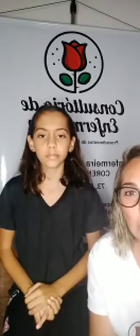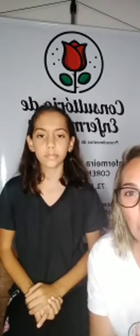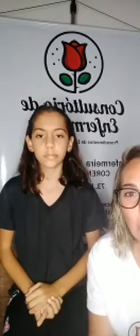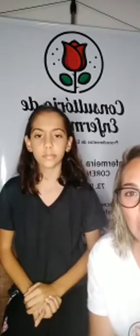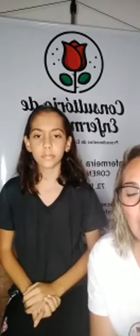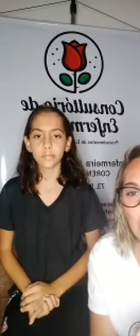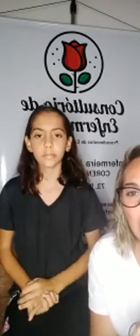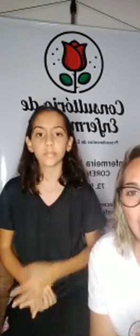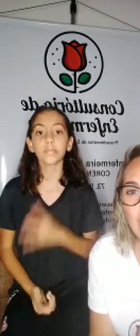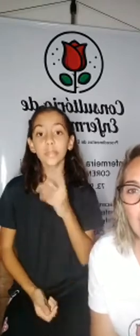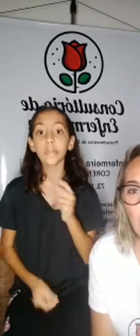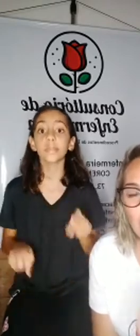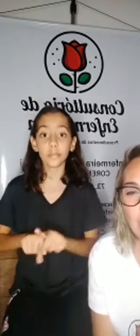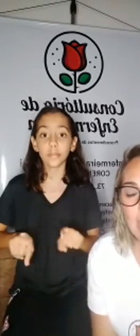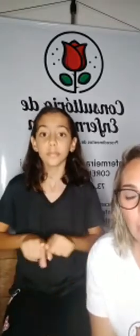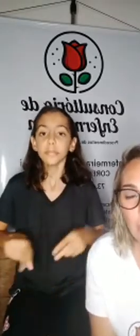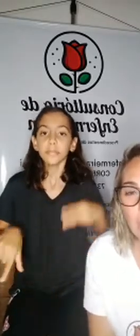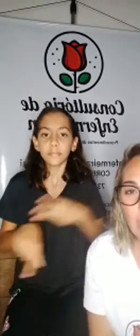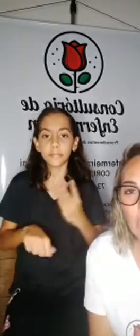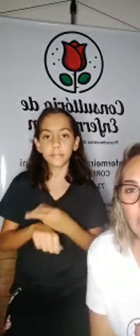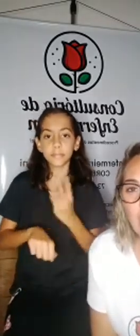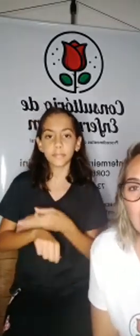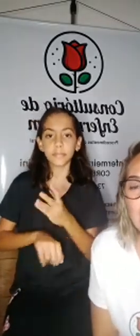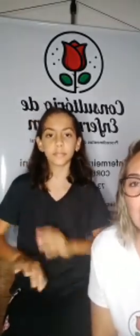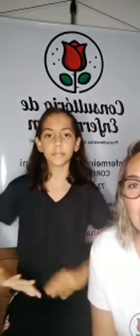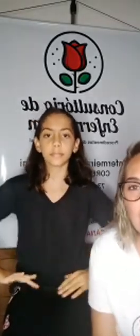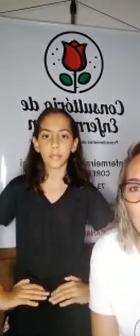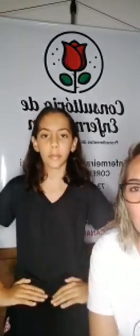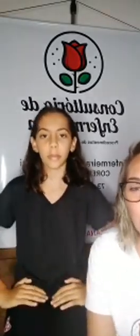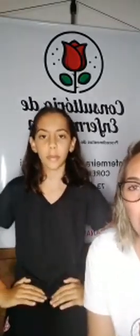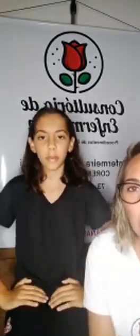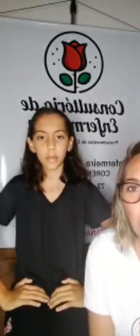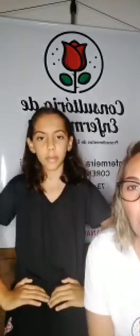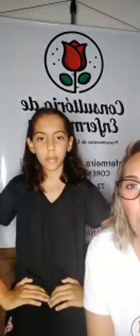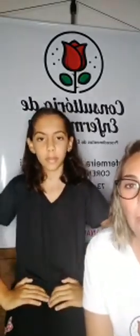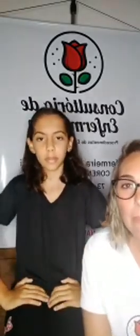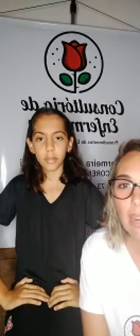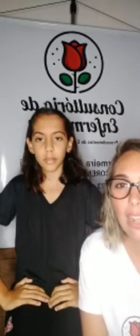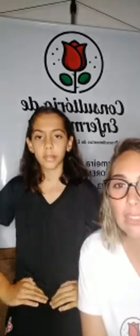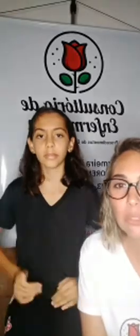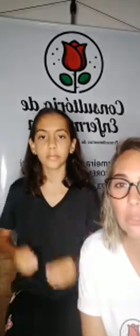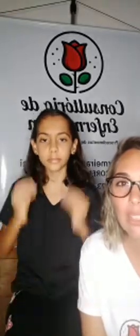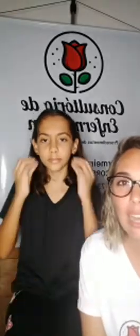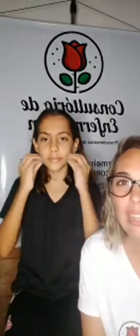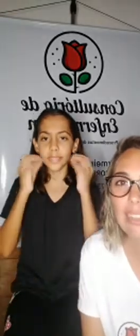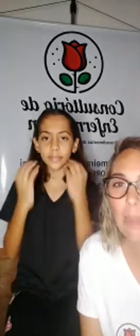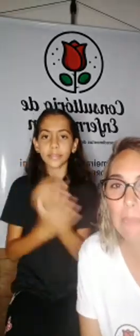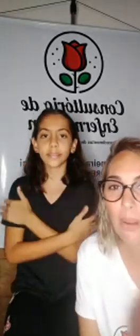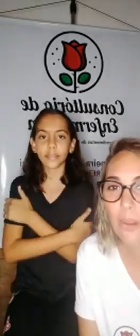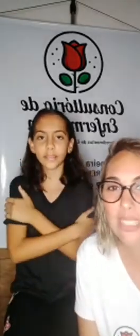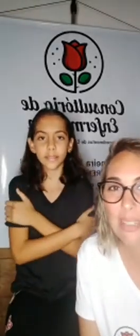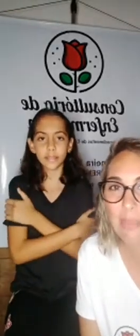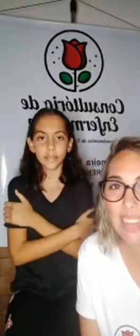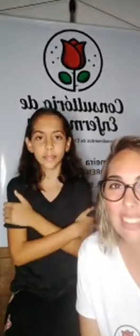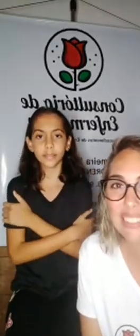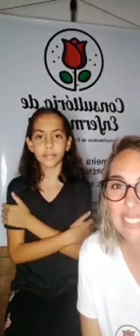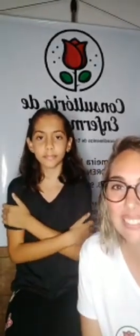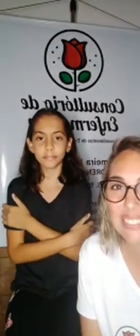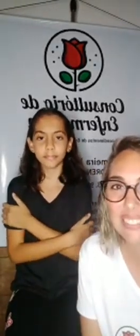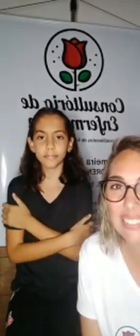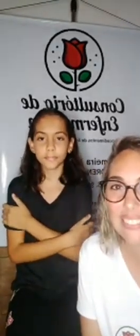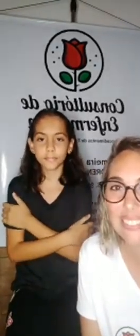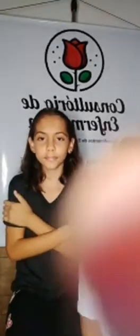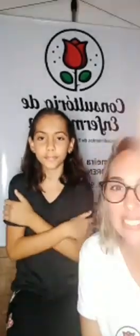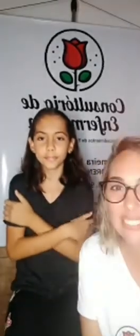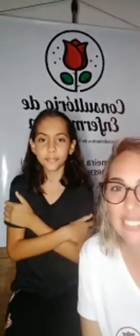gente responde também pelo Zap quando tiverem necessidade, viu? Um abraço, até a próxima!